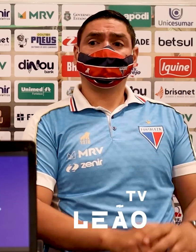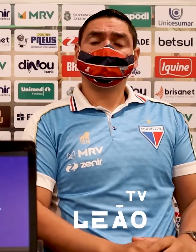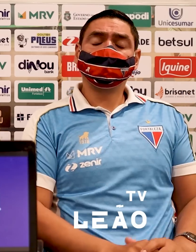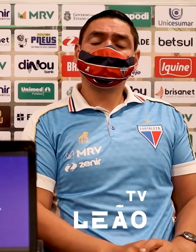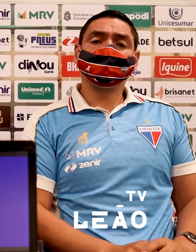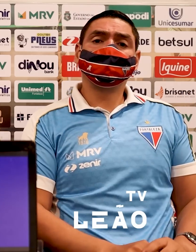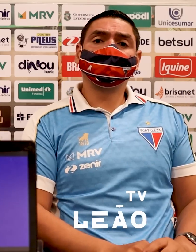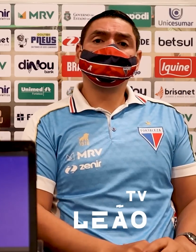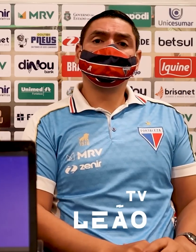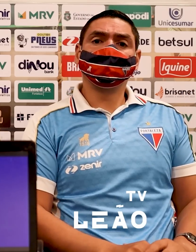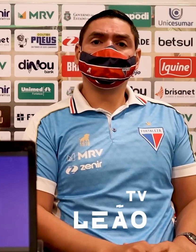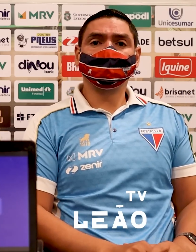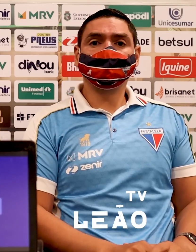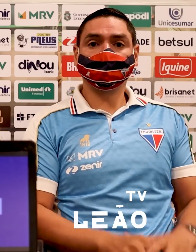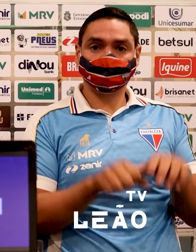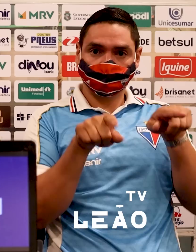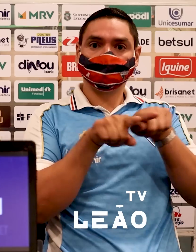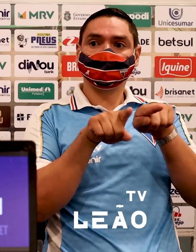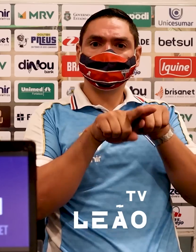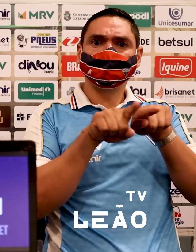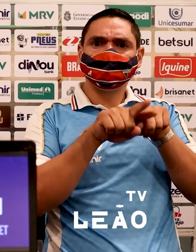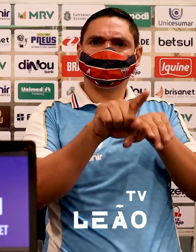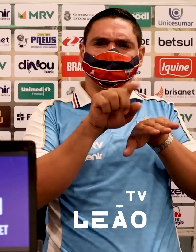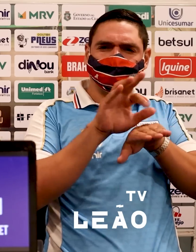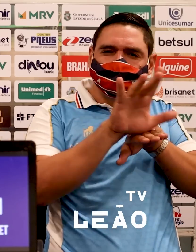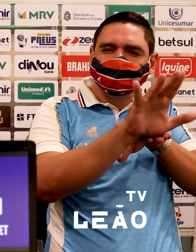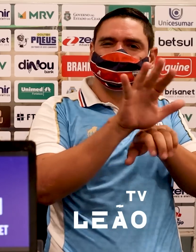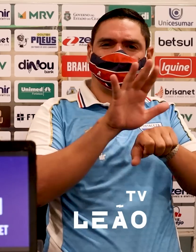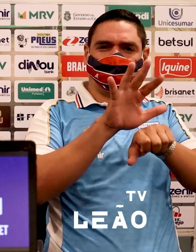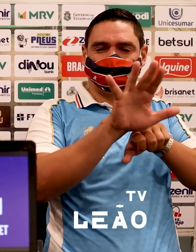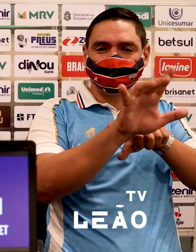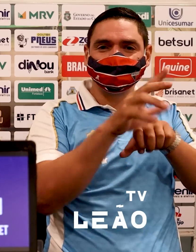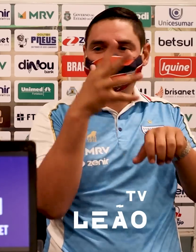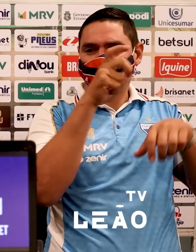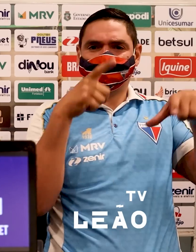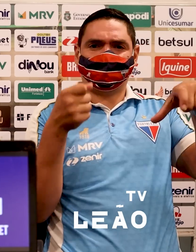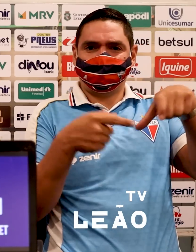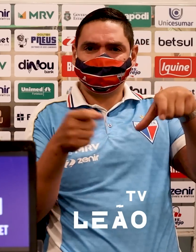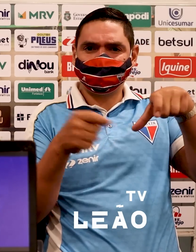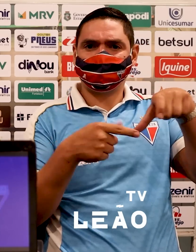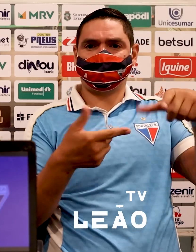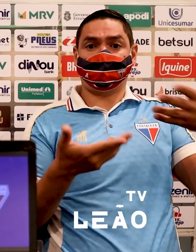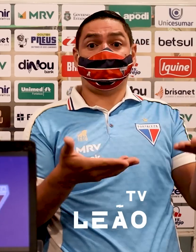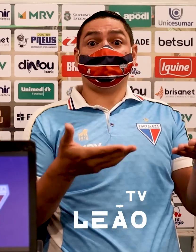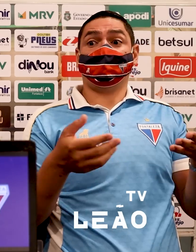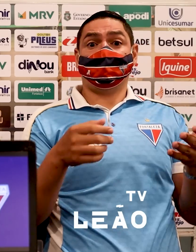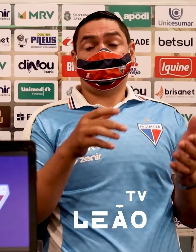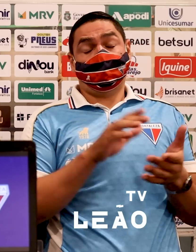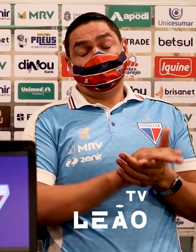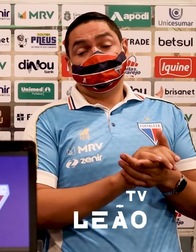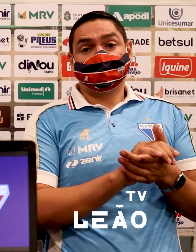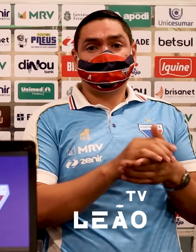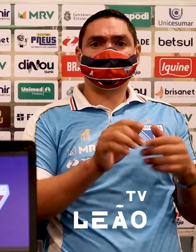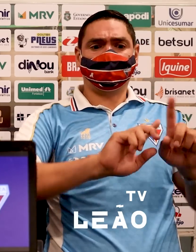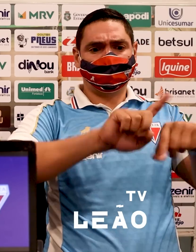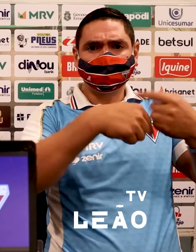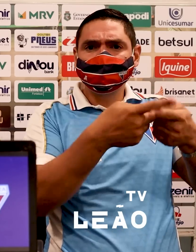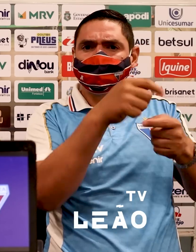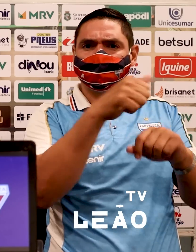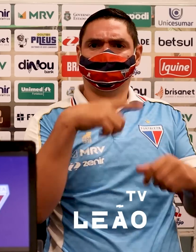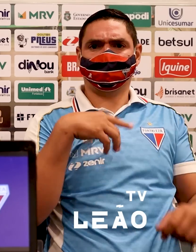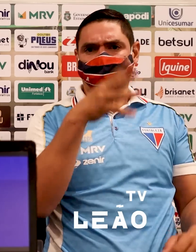e também forzando o creando situaciones de gol. No muchas, adversario